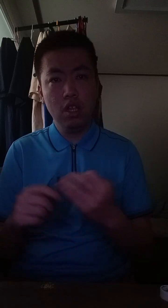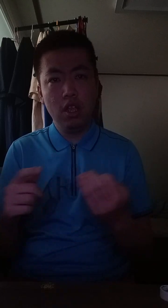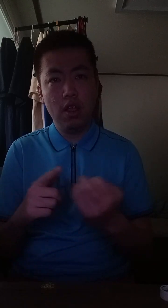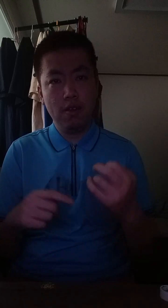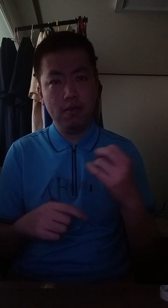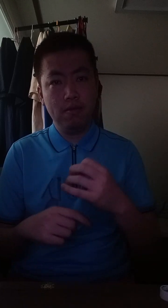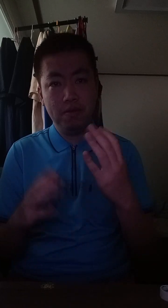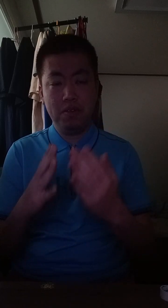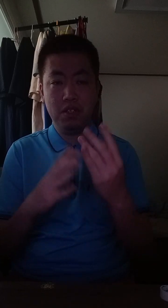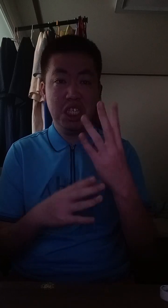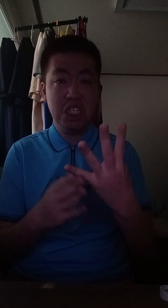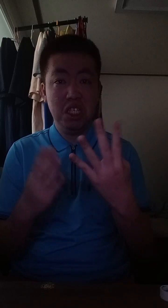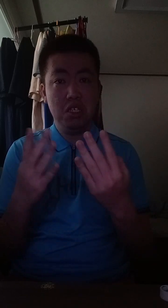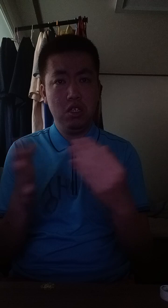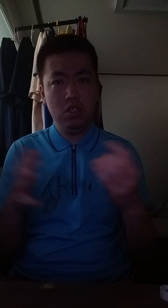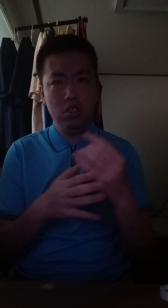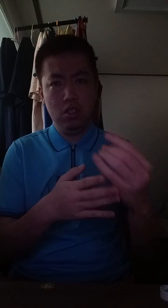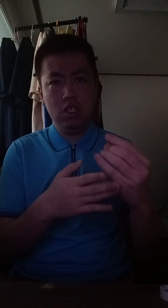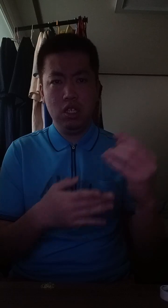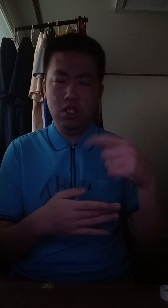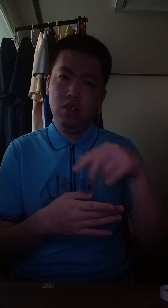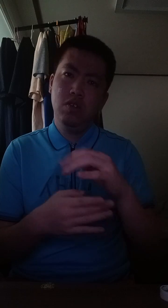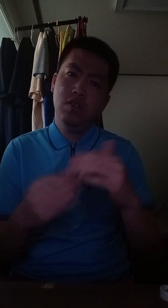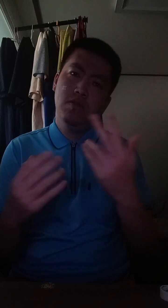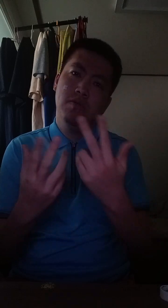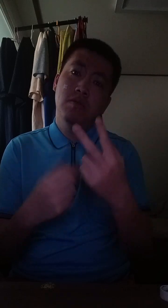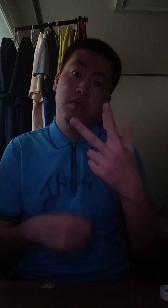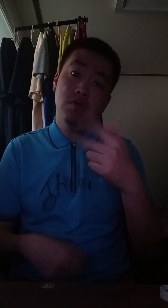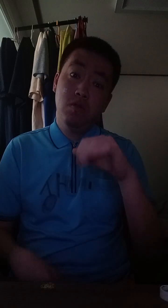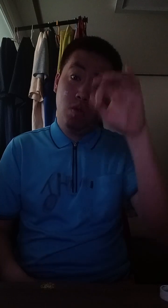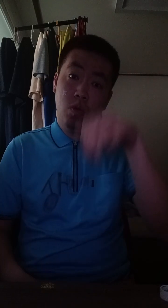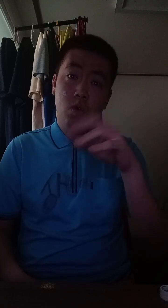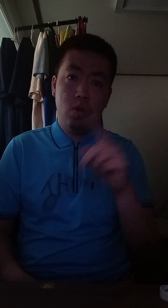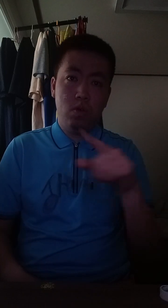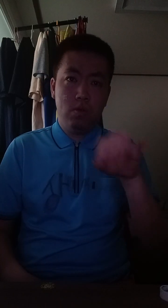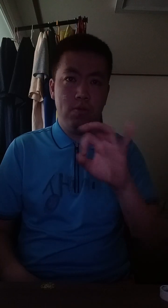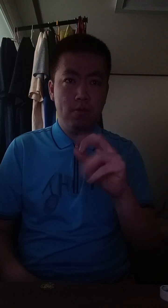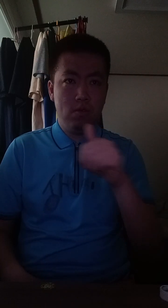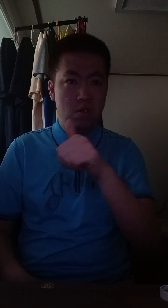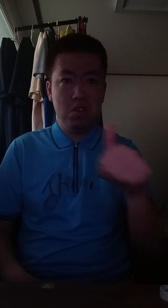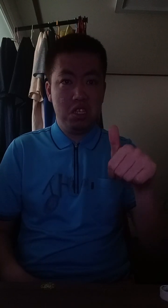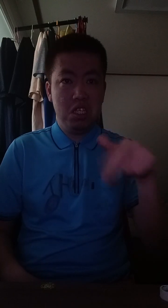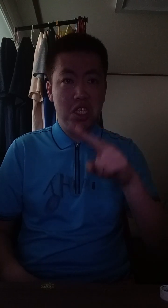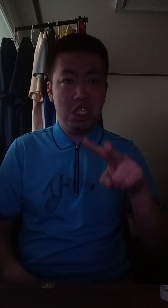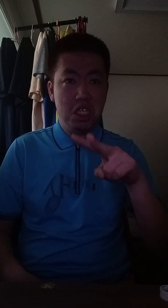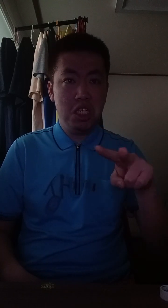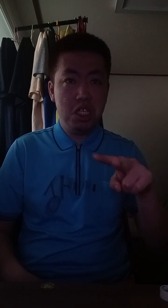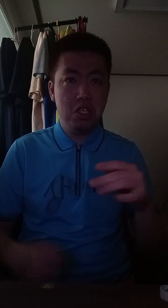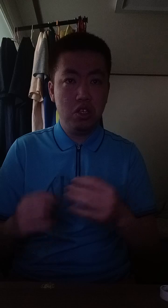가운데 간격이 10cm를 넘는 역은 83%에 이르고 최고 간격이 20cm에 이르는 역도